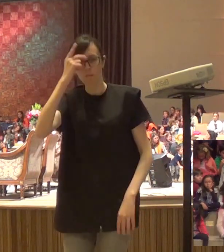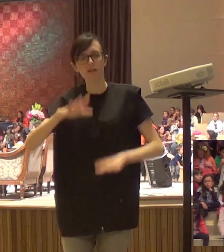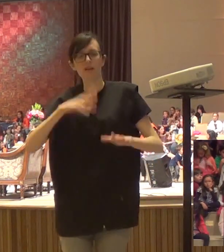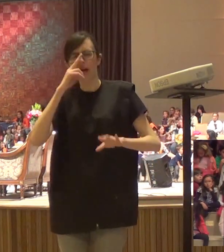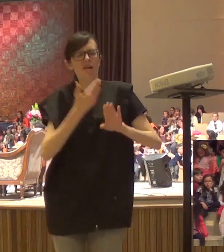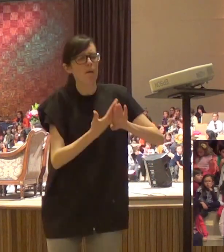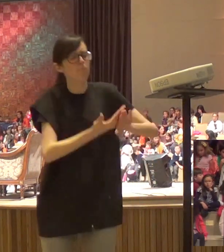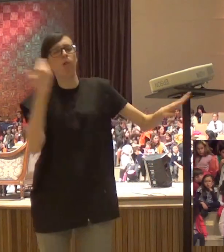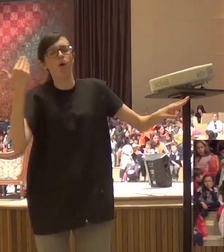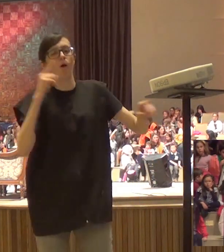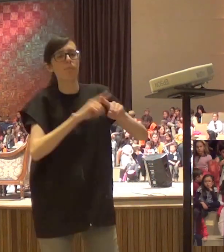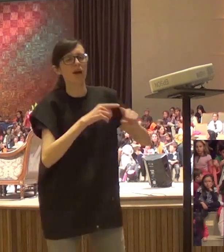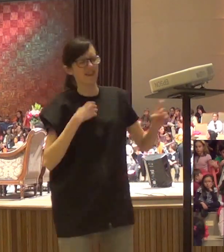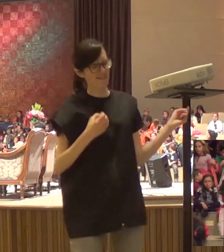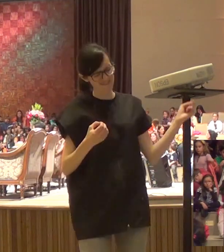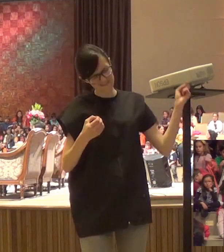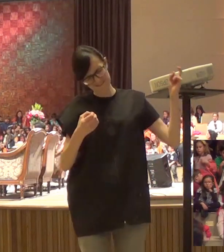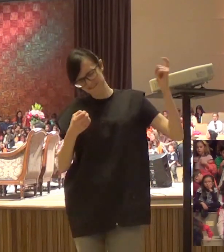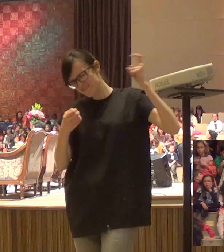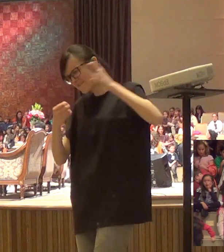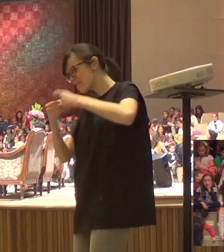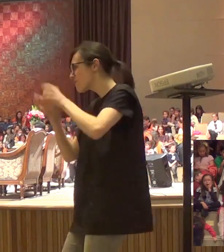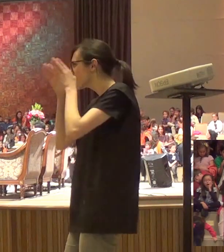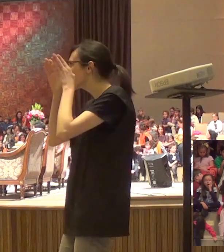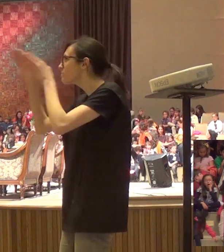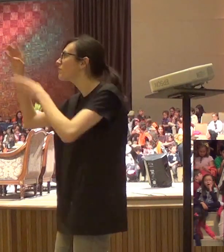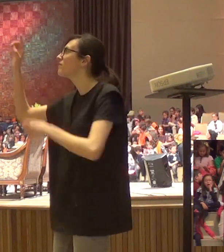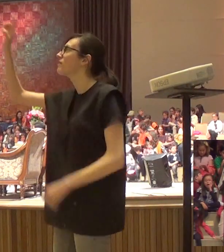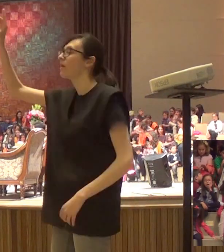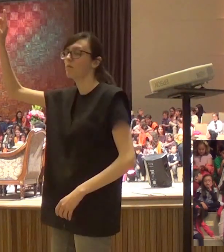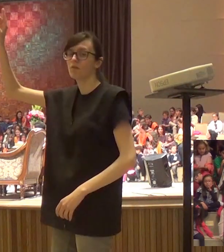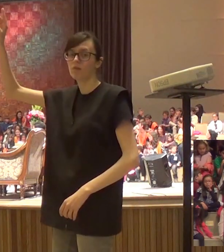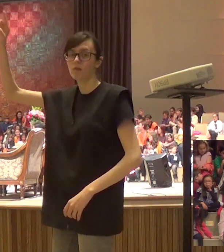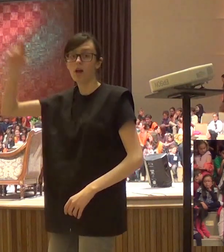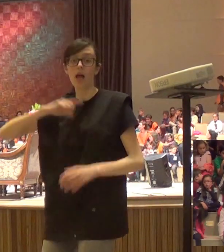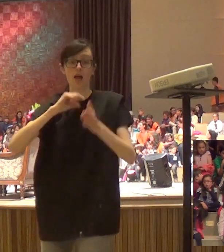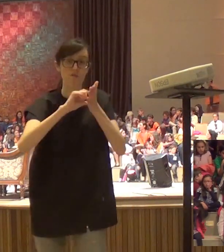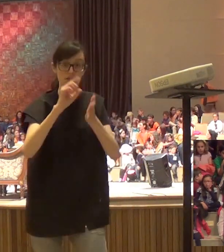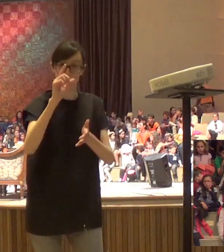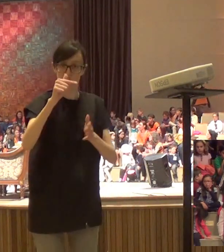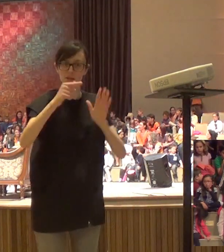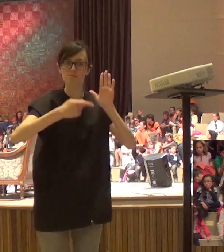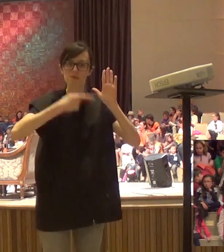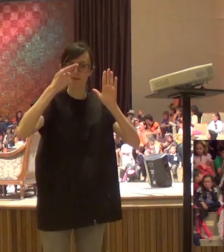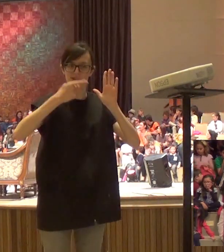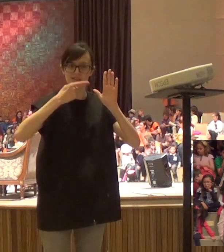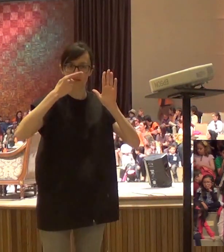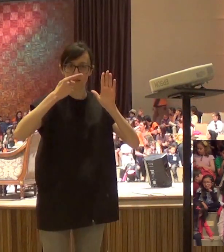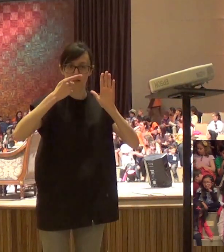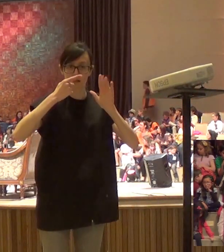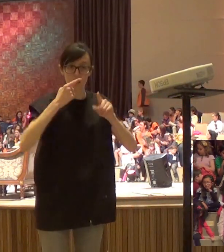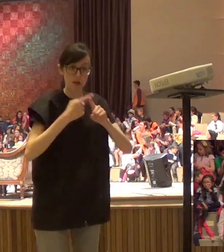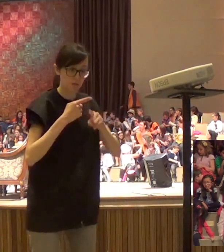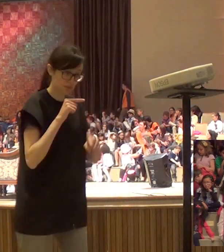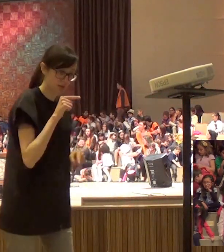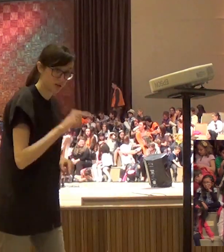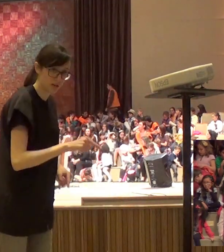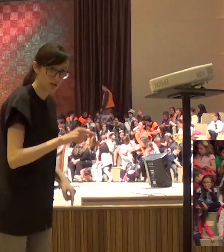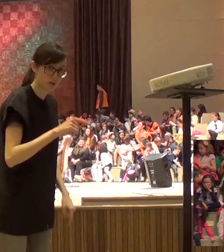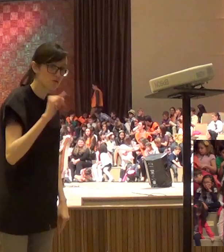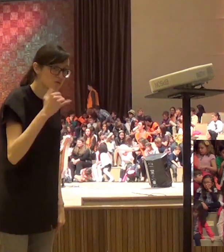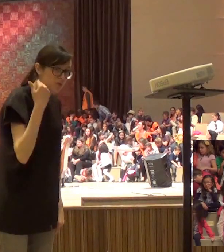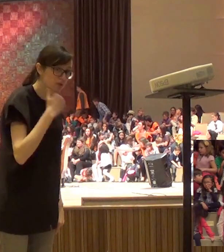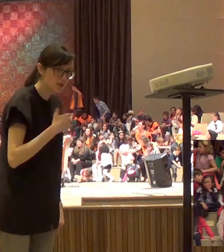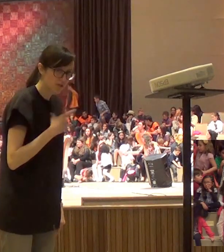Fará retornar muitos dentre o povo de Israel ao Senhor, o seu Deus. Agora olha o versículo 17, a promessa de Malaquias.